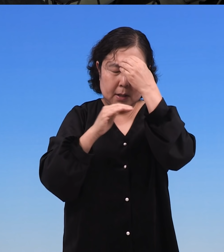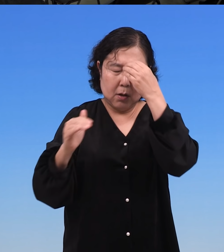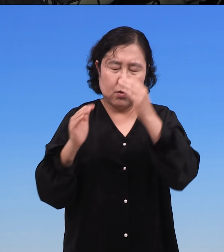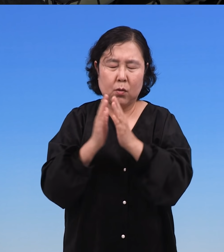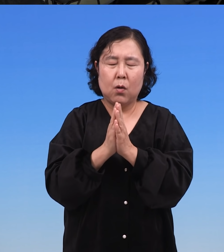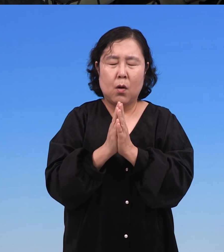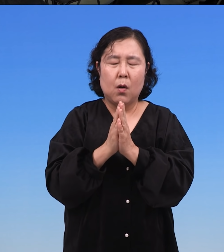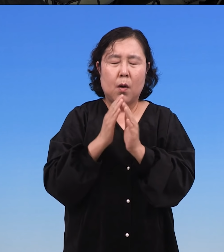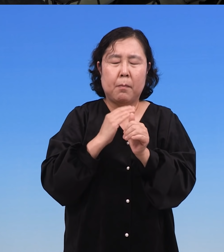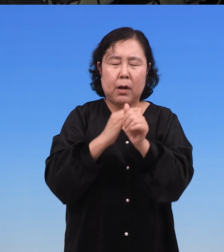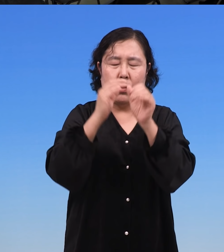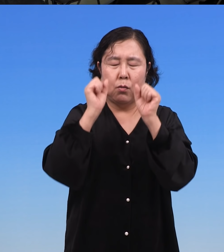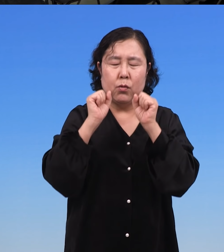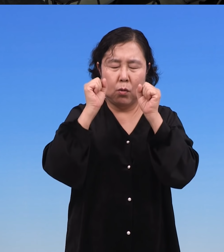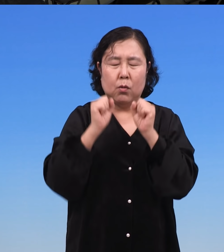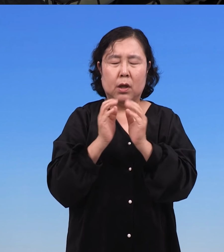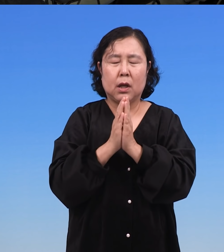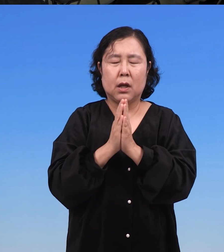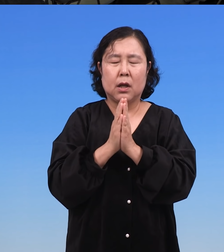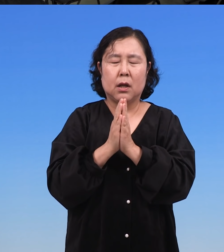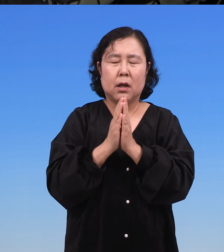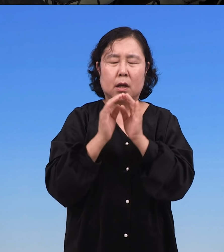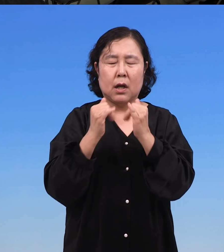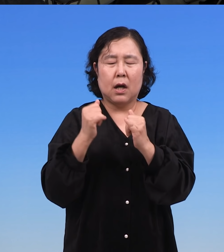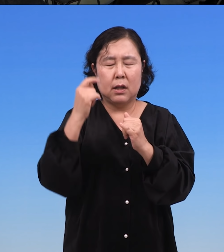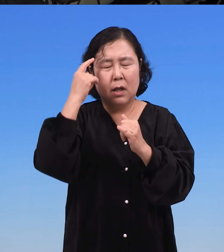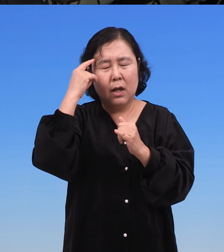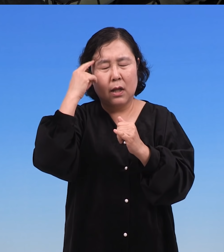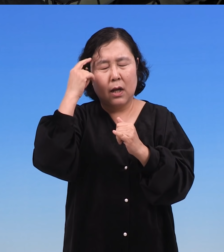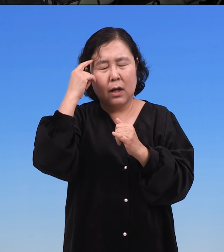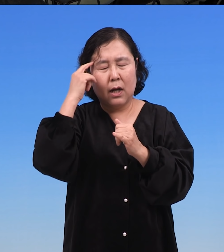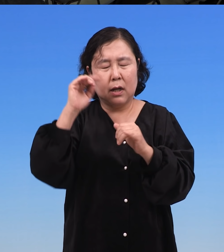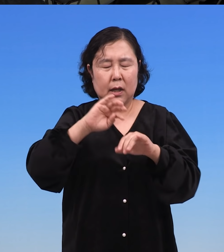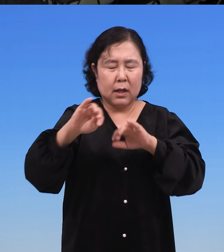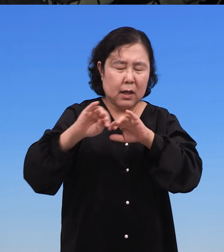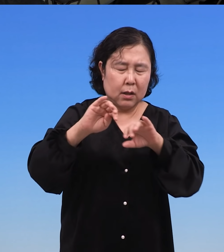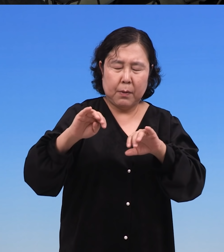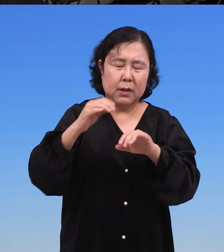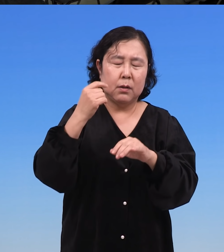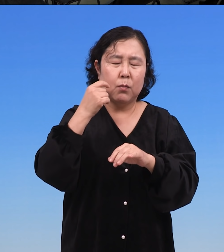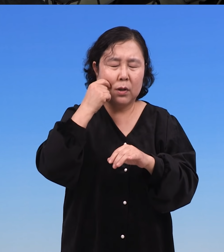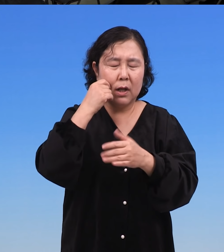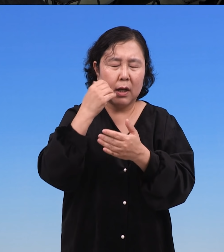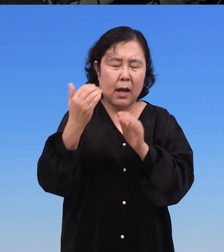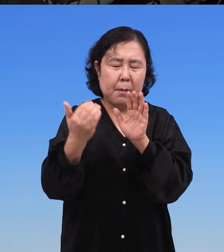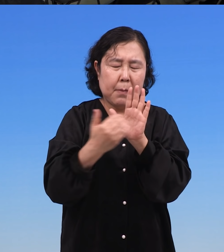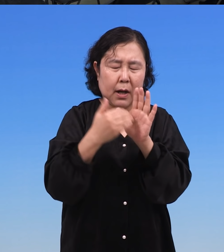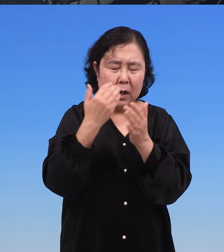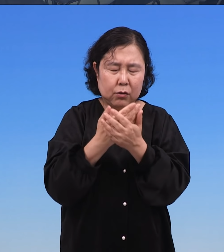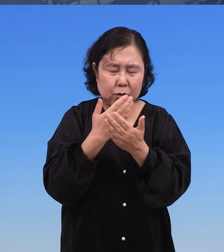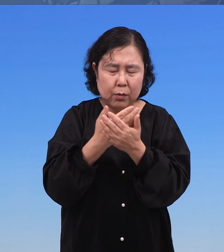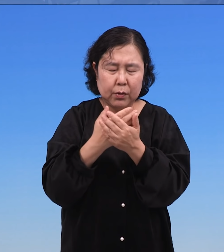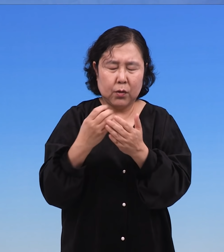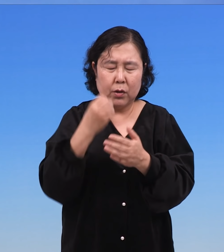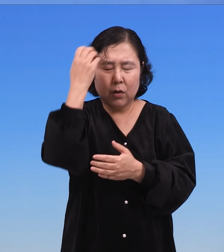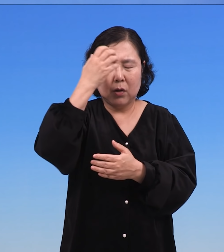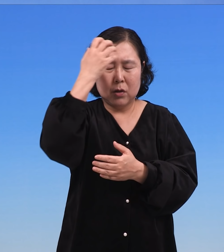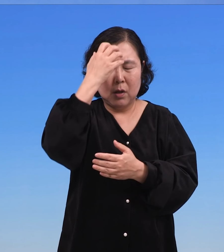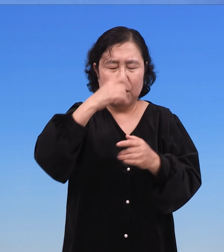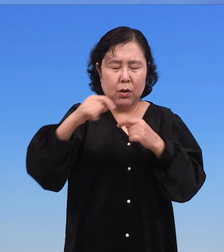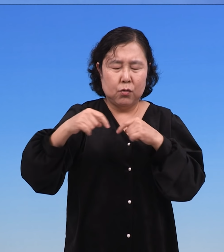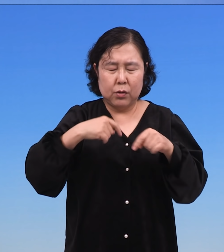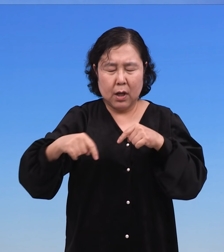파송운동이 또 하나님 아버지 인간의 얄팍한 생각이 개입되지 못하도록 막아주시기를 원합니다.